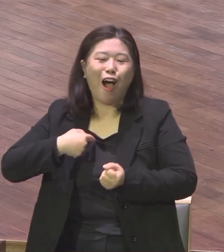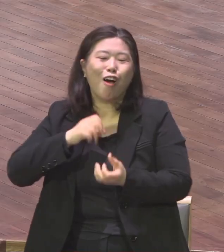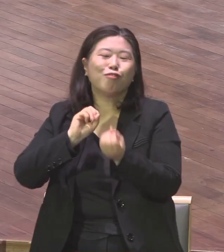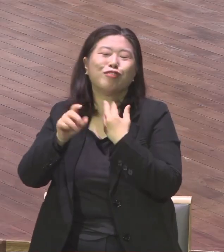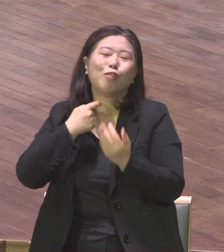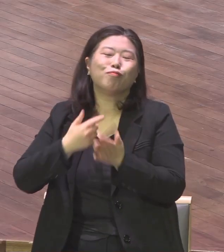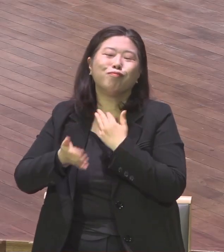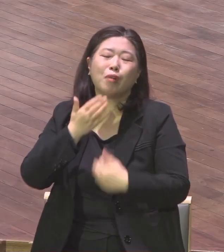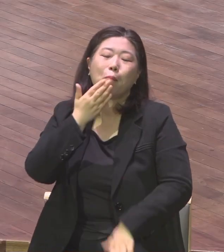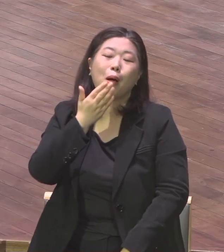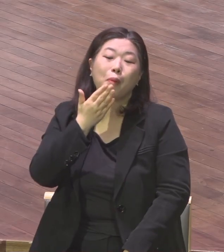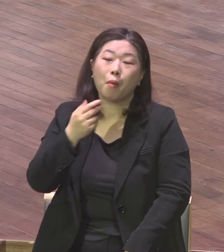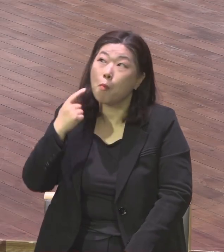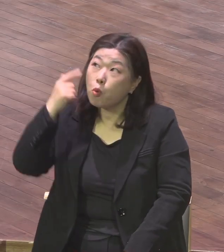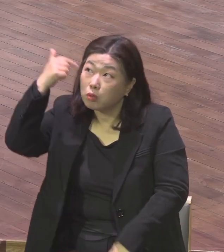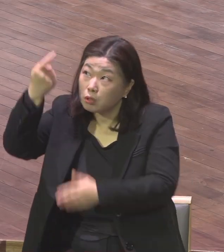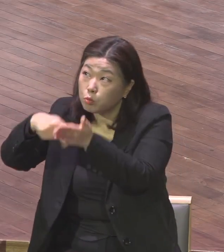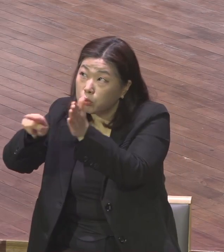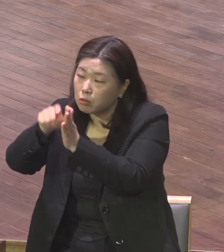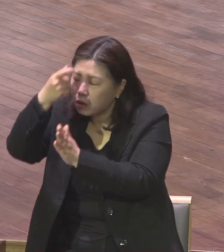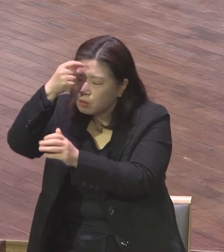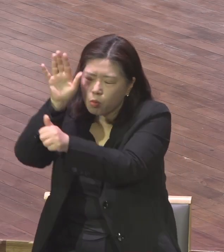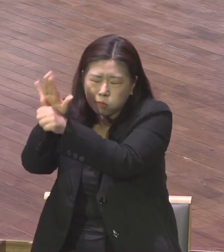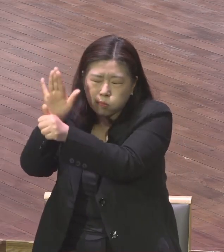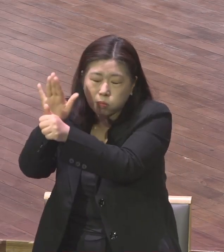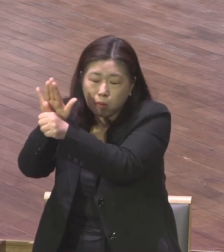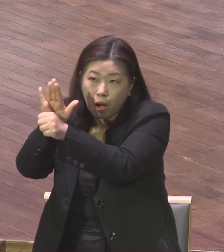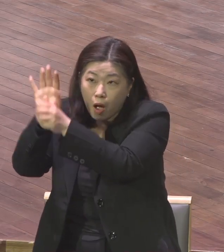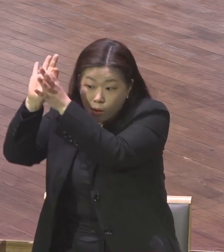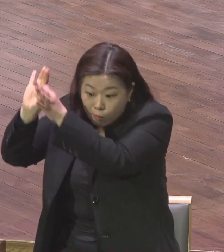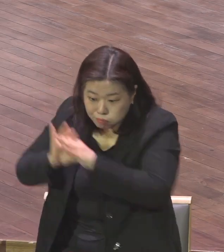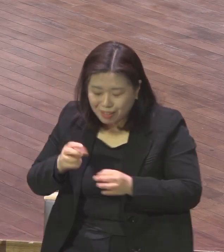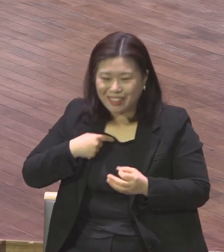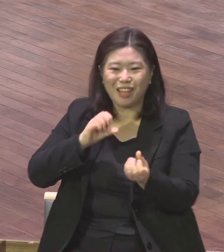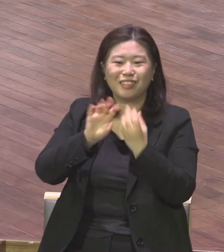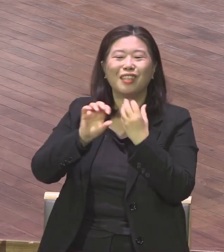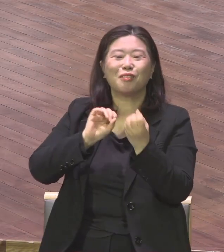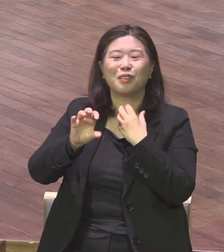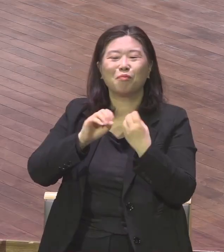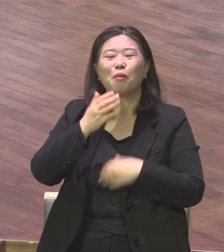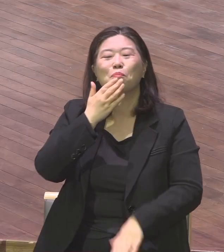이게 중보기도의 축복이에요. 그래도 기도 안 할 거요.